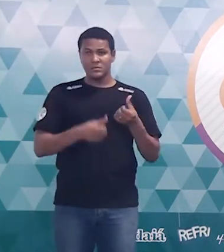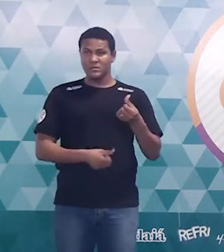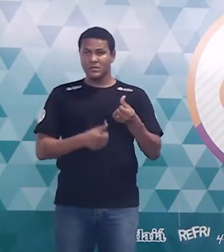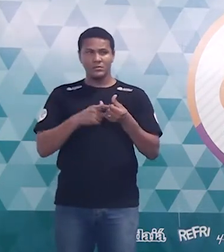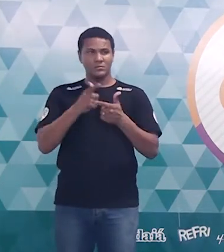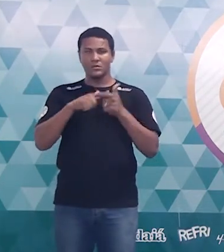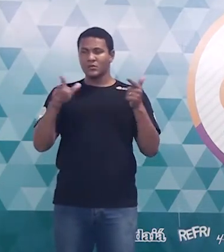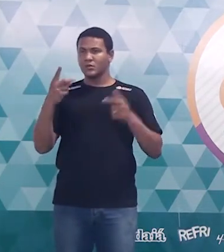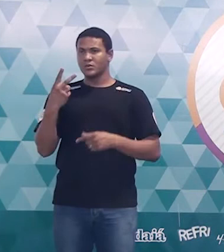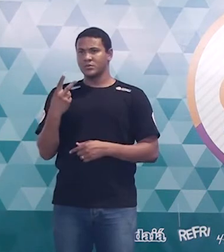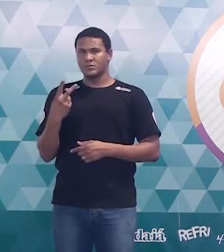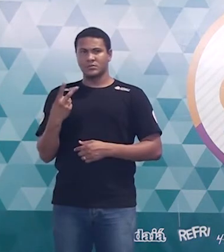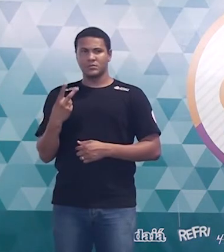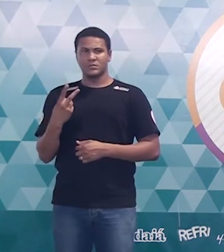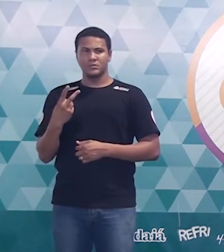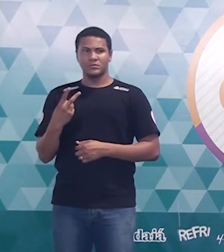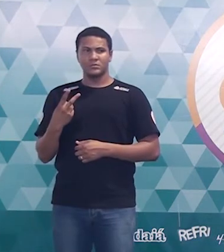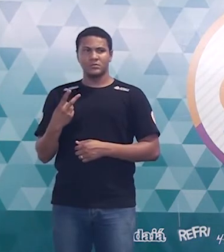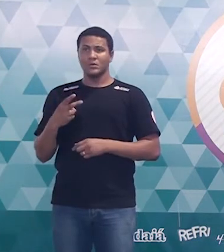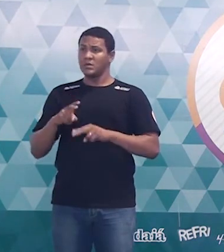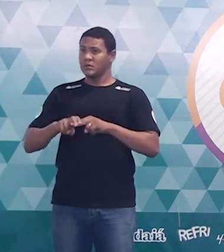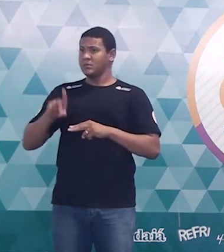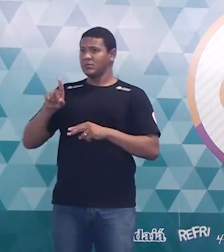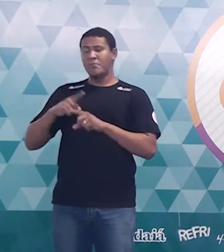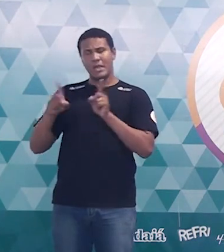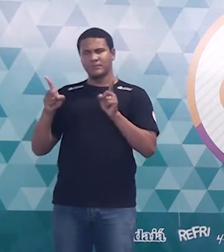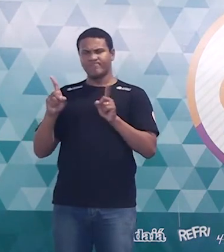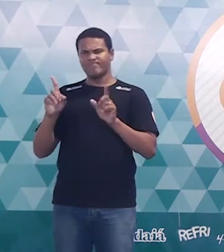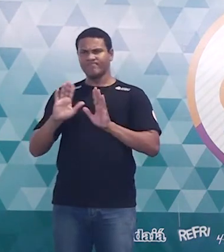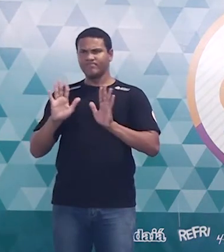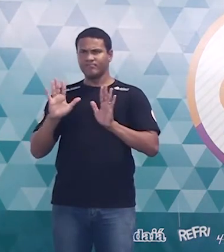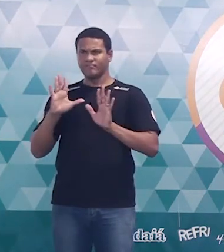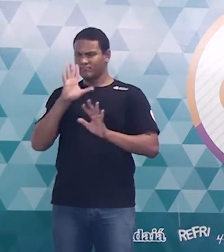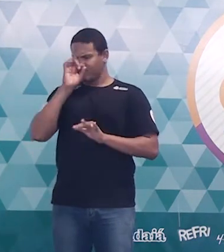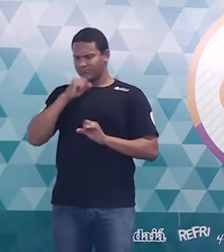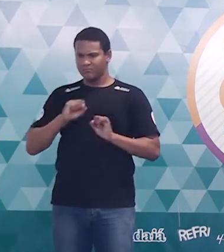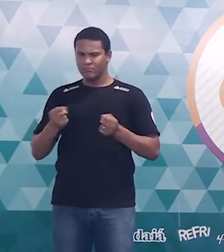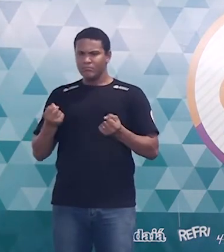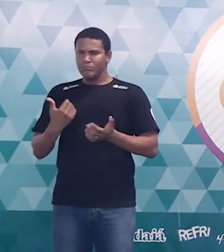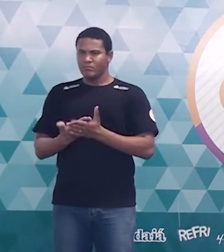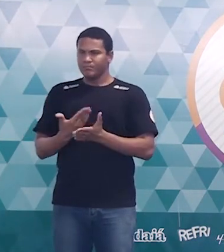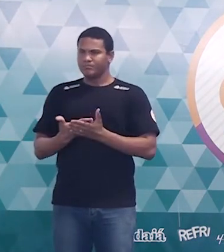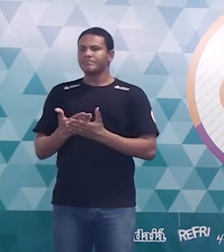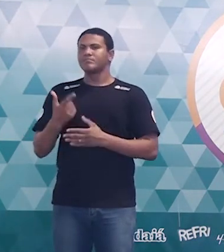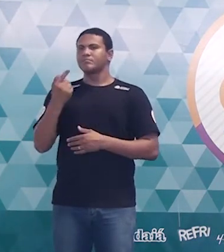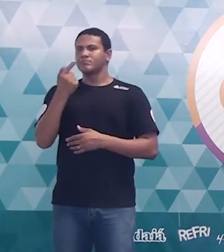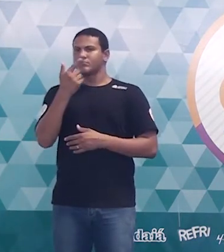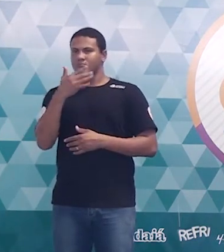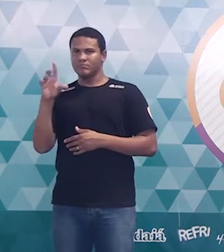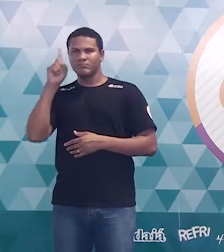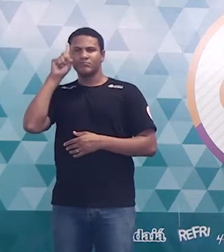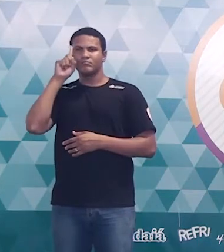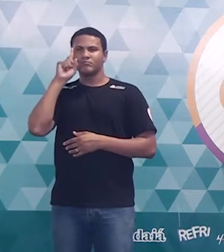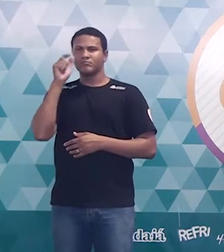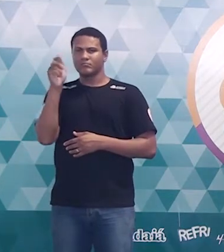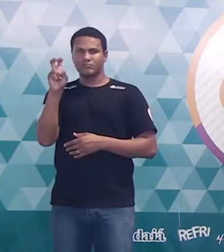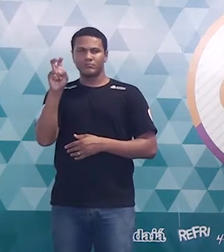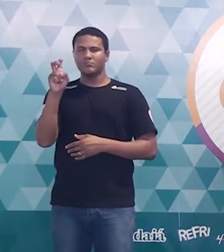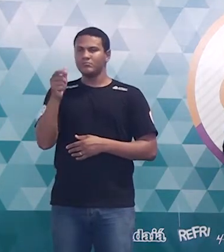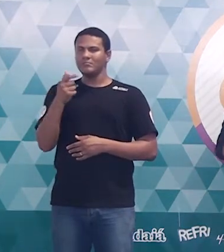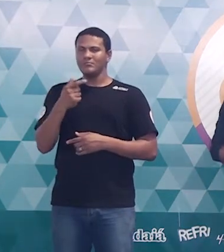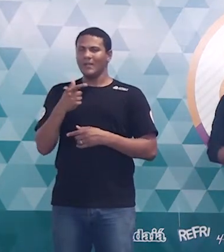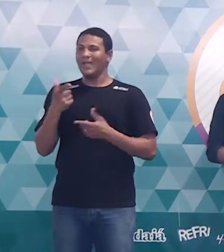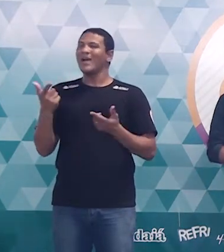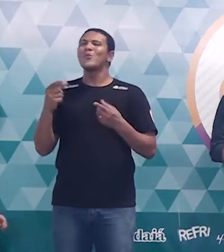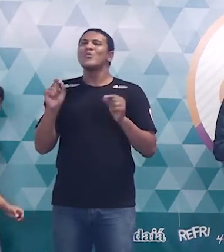2. Só, pessoal, que eu comecei a estudar. Tirei 7,5 em 15 dias. Qual foi a receita? Não